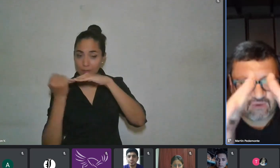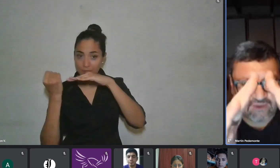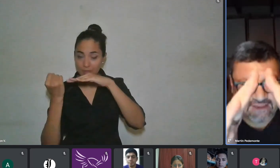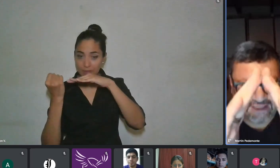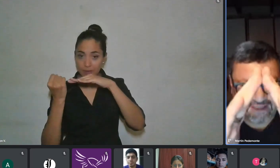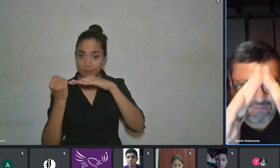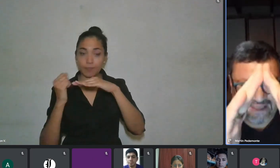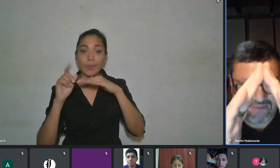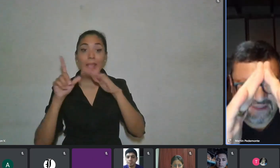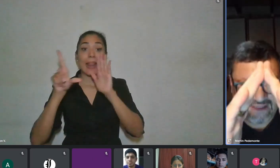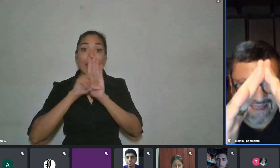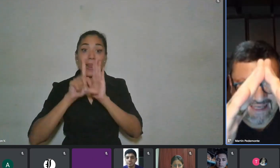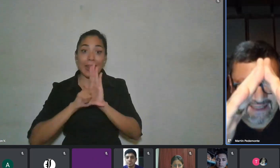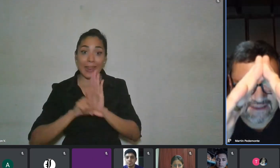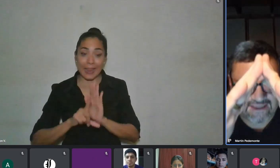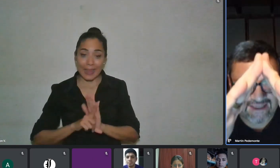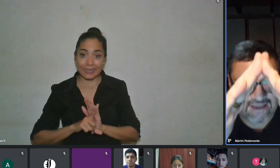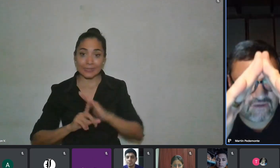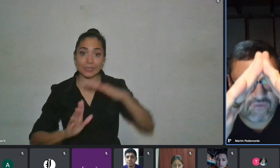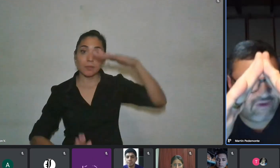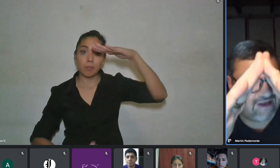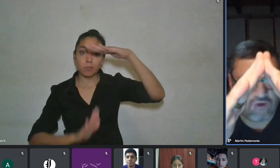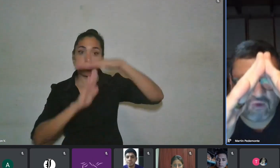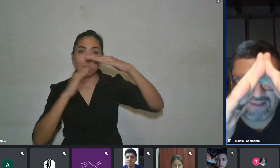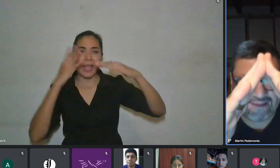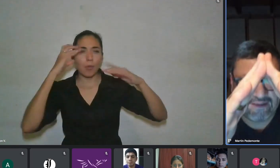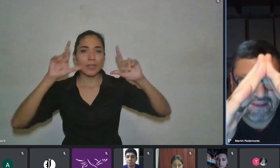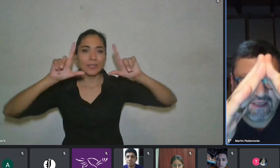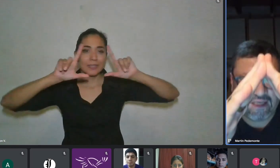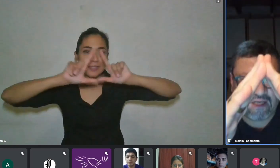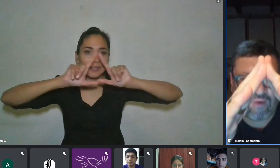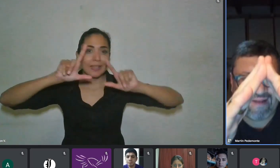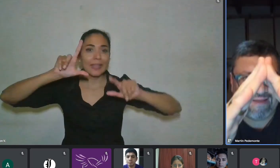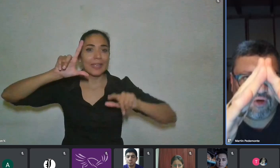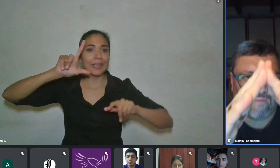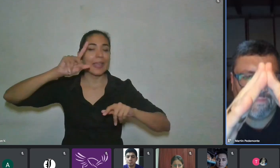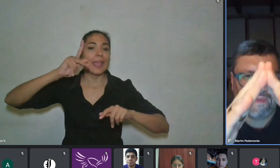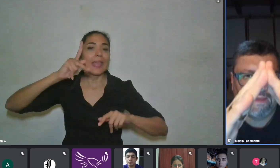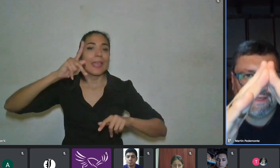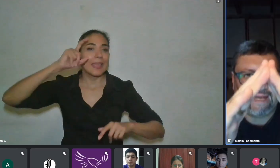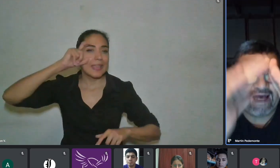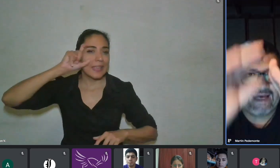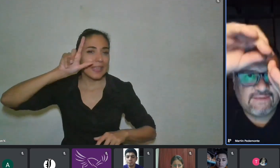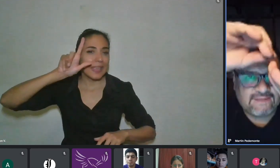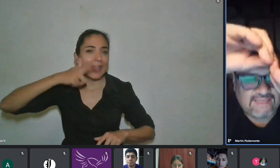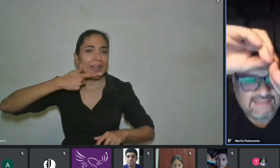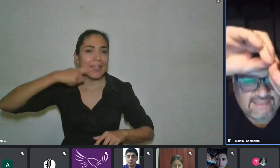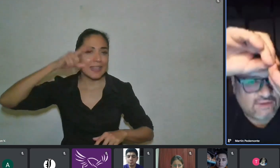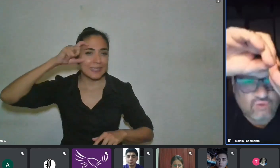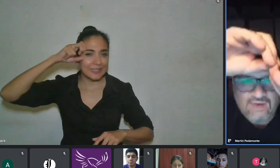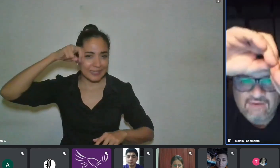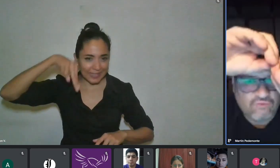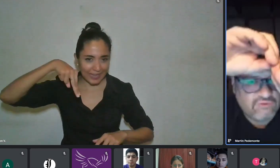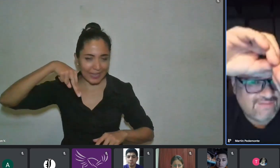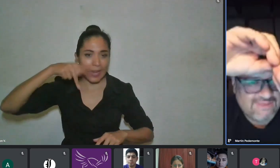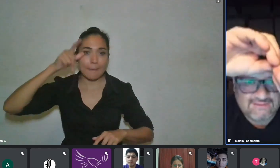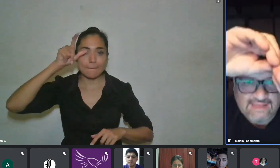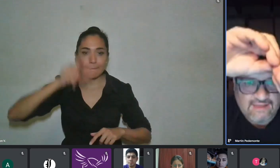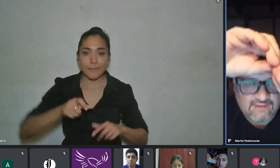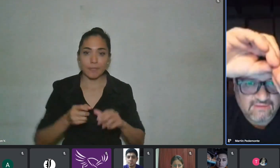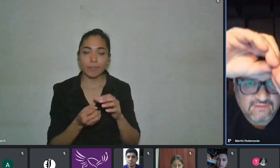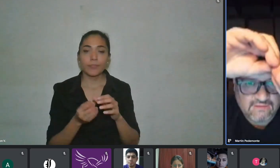otras leyes, acuérdense, pirámide de Kelsen. Kelsen fue un gran jurista en el cual dijo, acá arriba tenés que tener tu